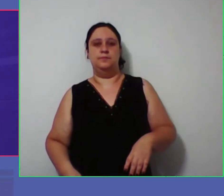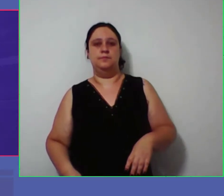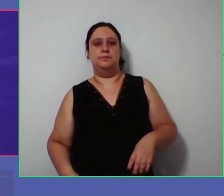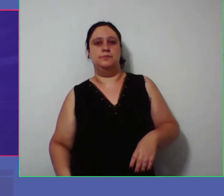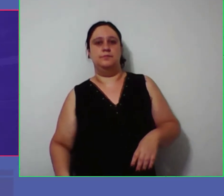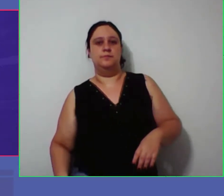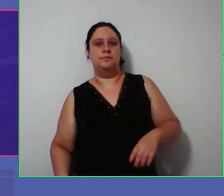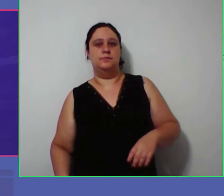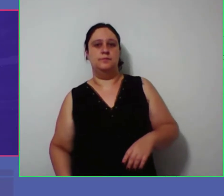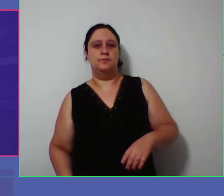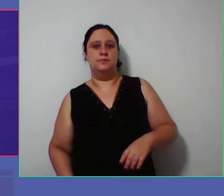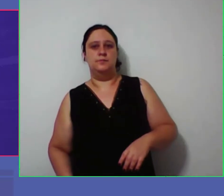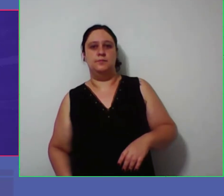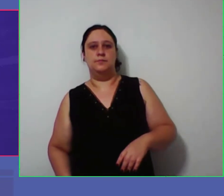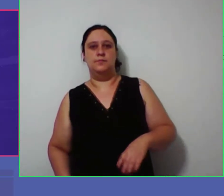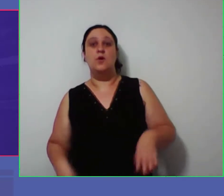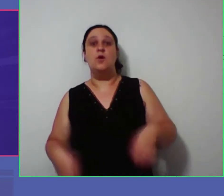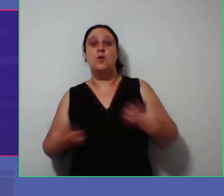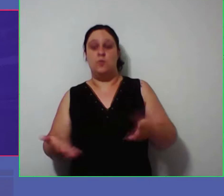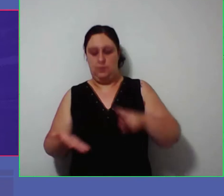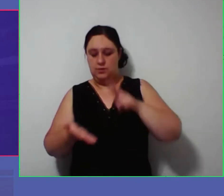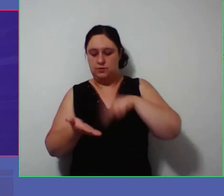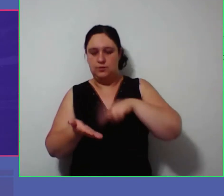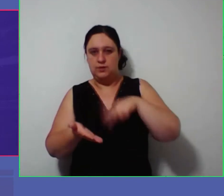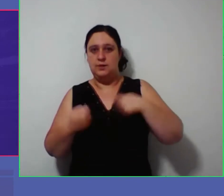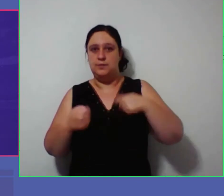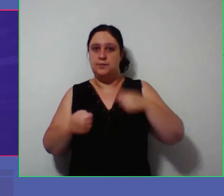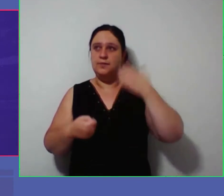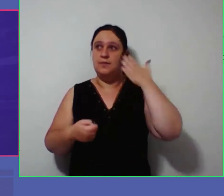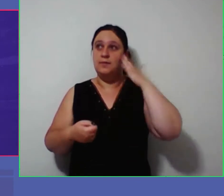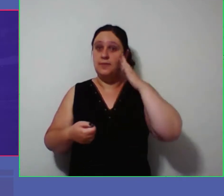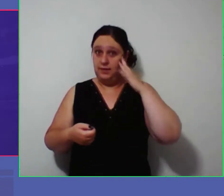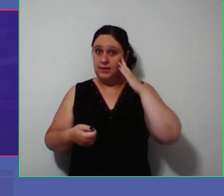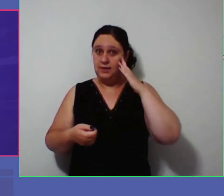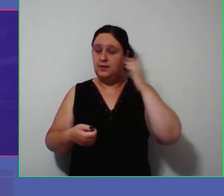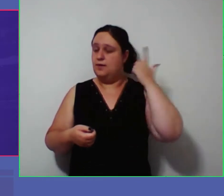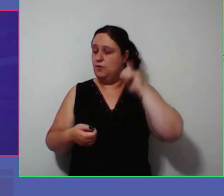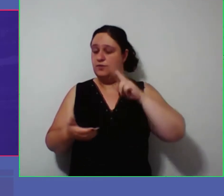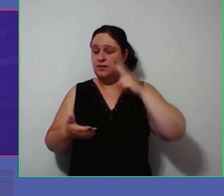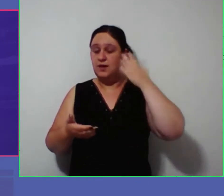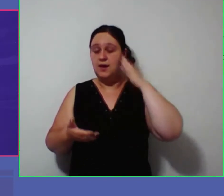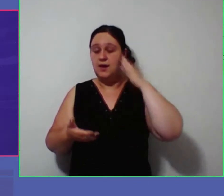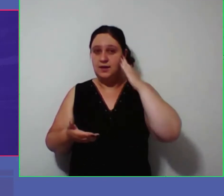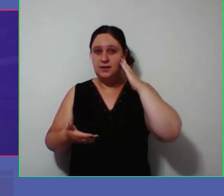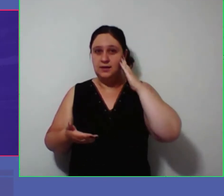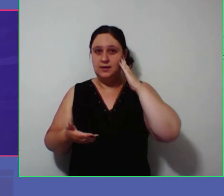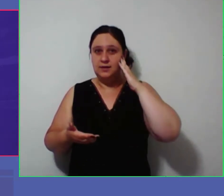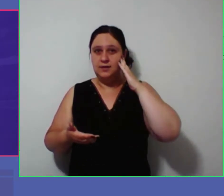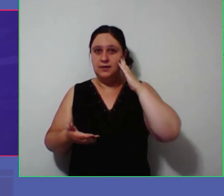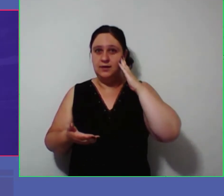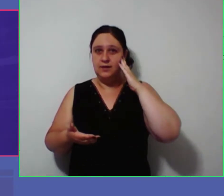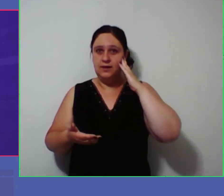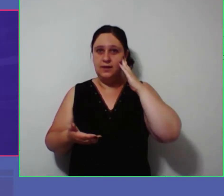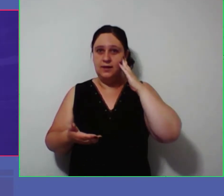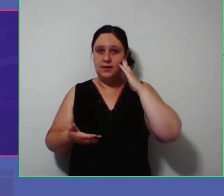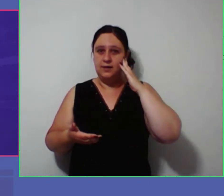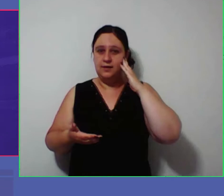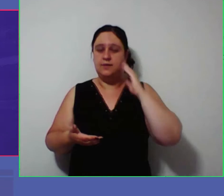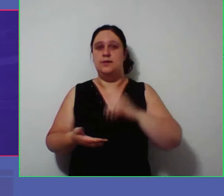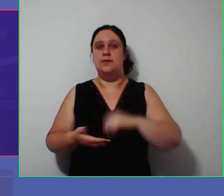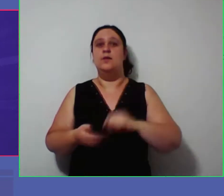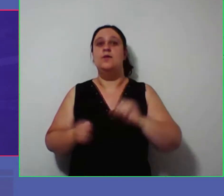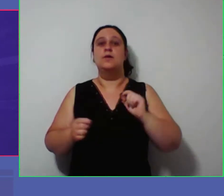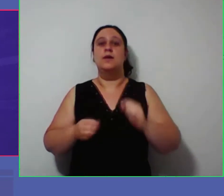quando ledes, podeis compreender o meu discernimento do mistério de Cristo. O mistério de Cristo